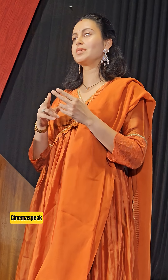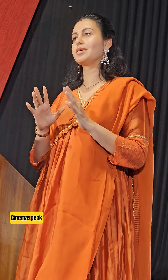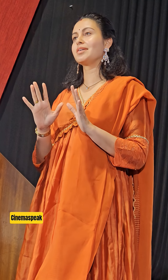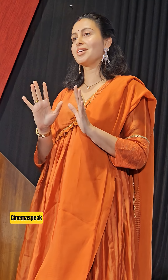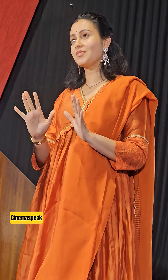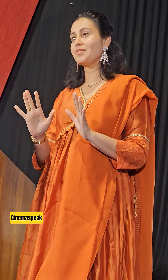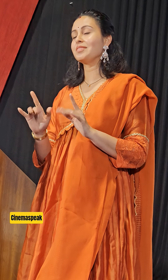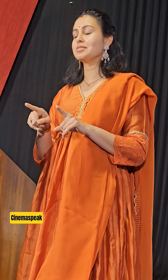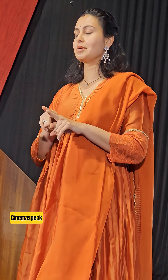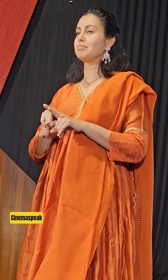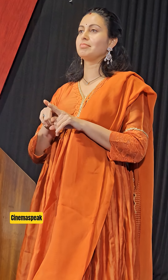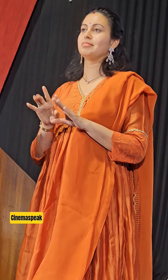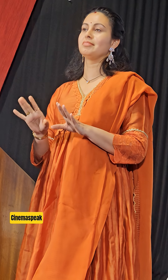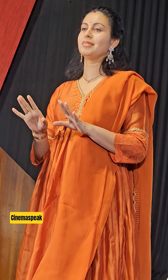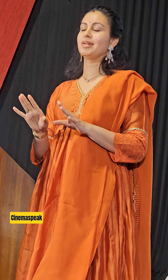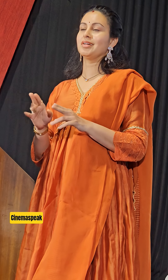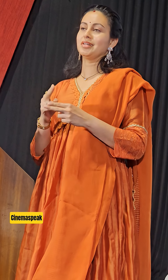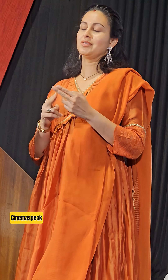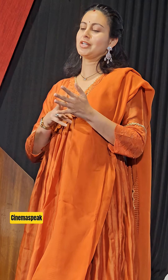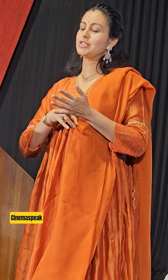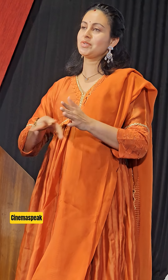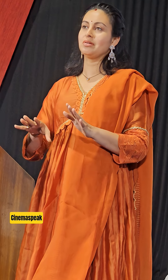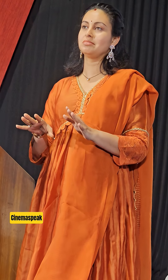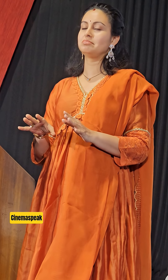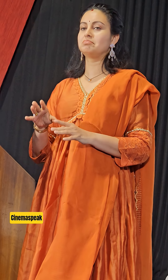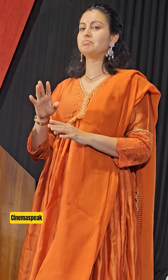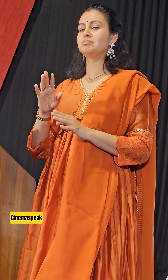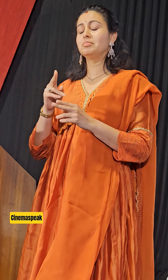நேச்சுரலான ஒரு வெரி ஹோம்லி அண்ட் ஹோமி ரோல்.